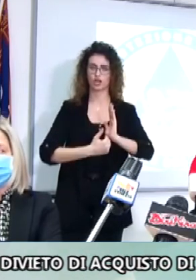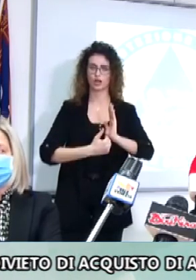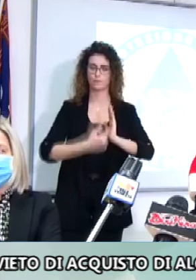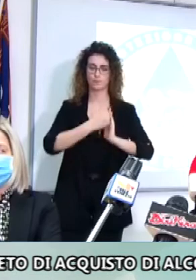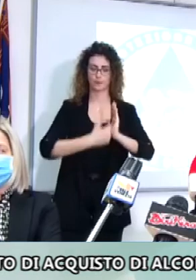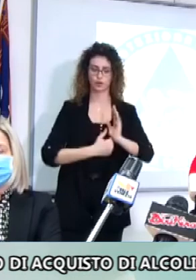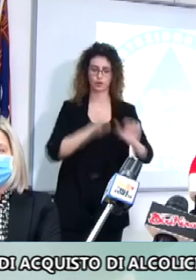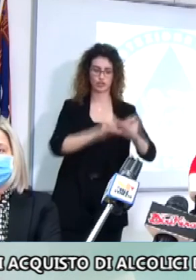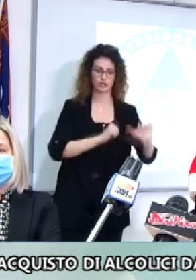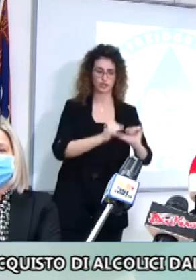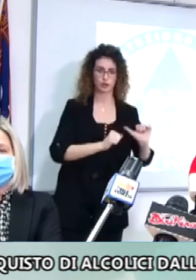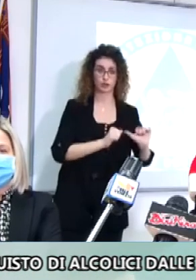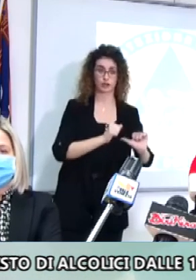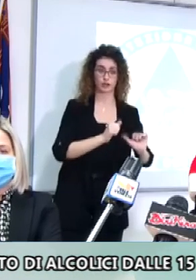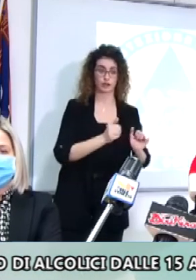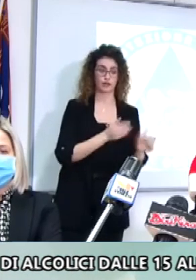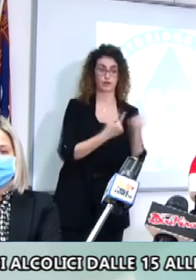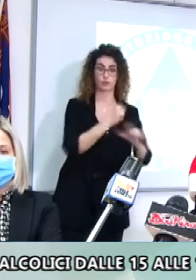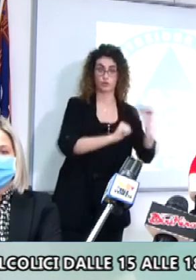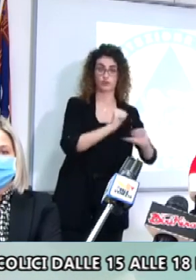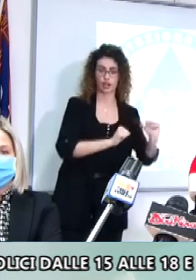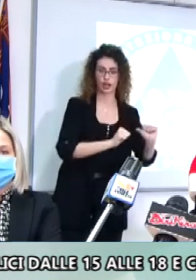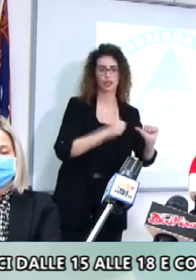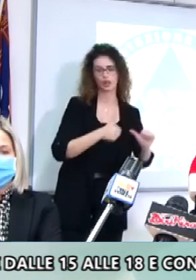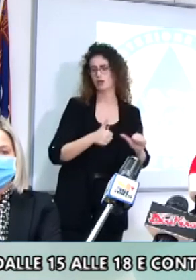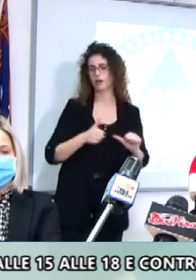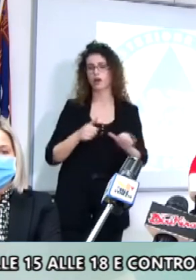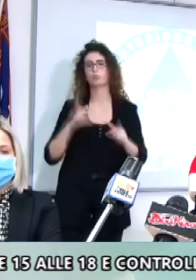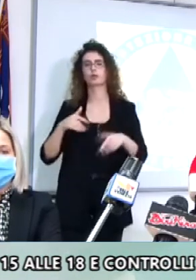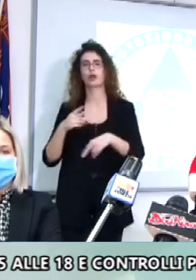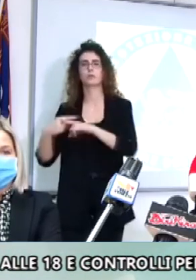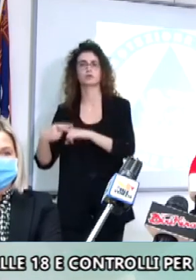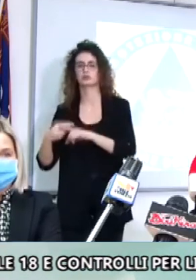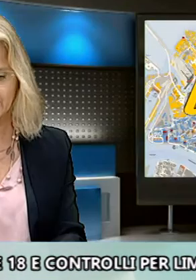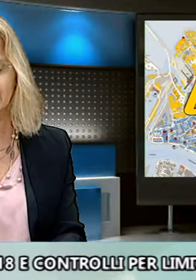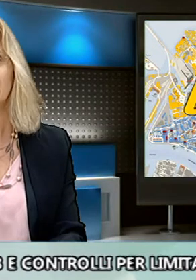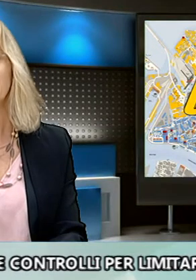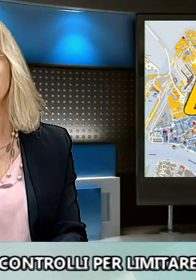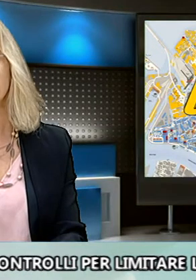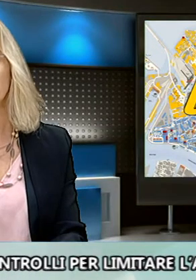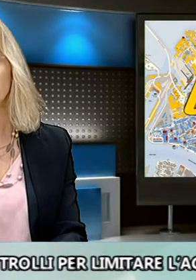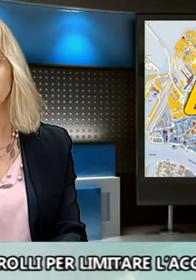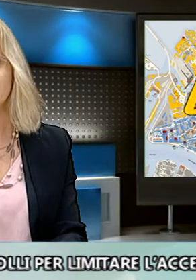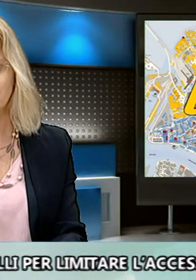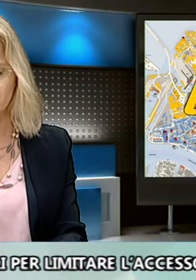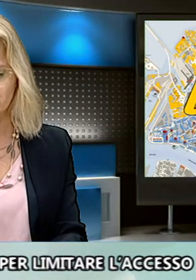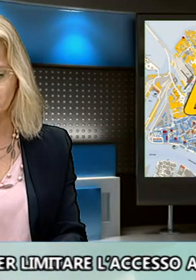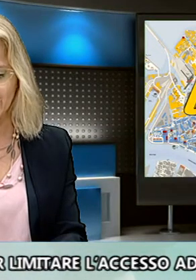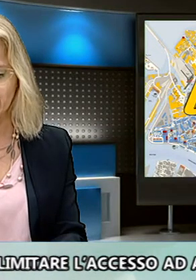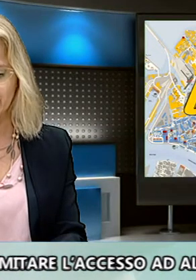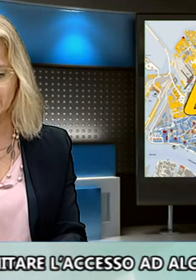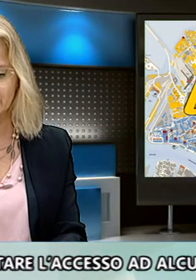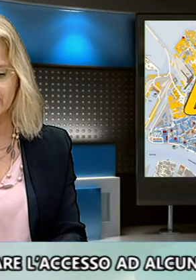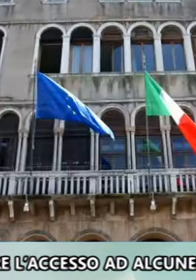variante a tutti i casi che si vengono a determinare indipendentemente che siano alla variante o meno il sindaco di venezia luigi brugnaro